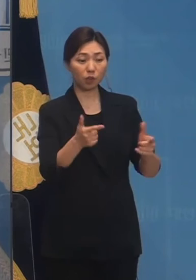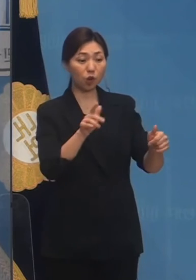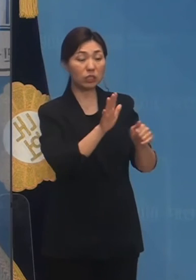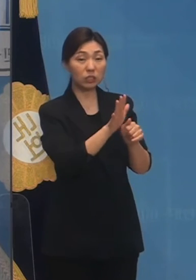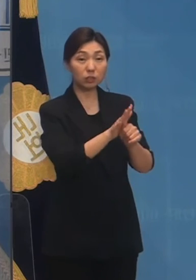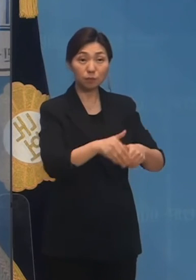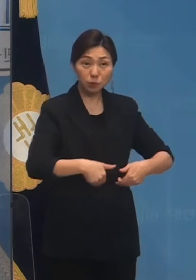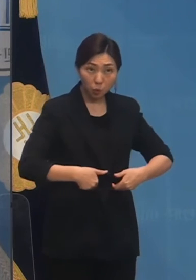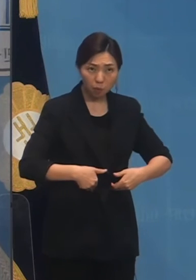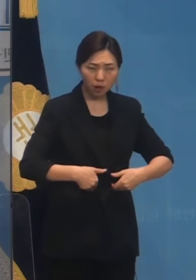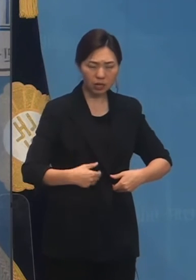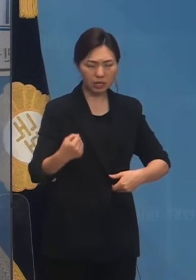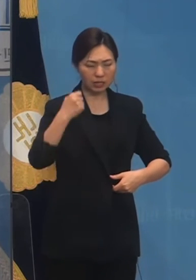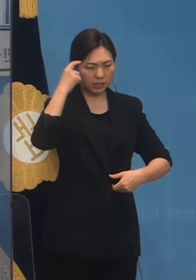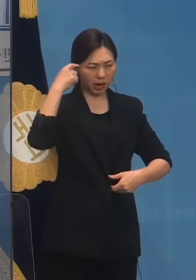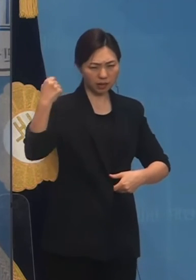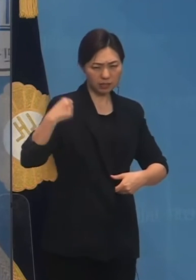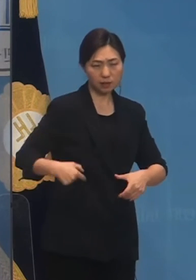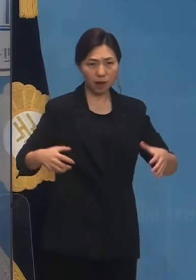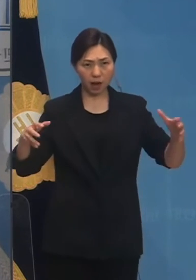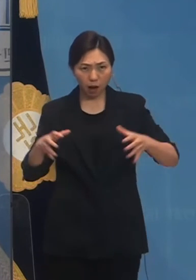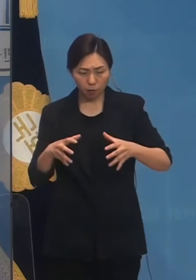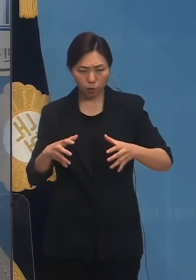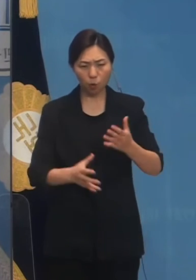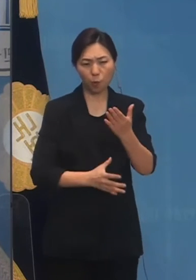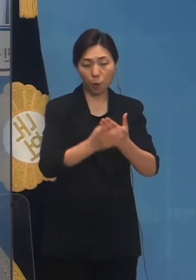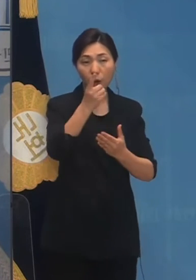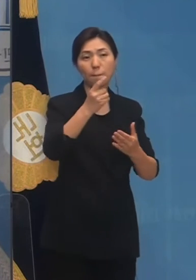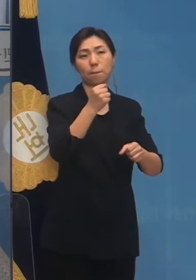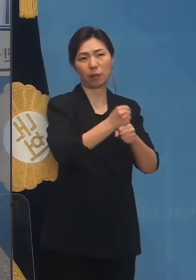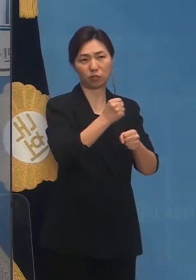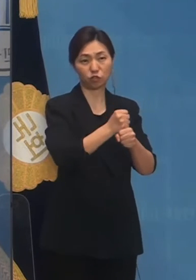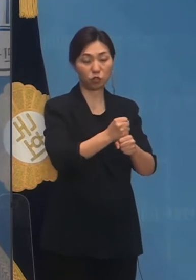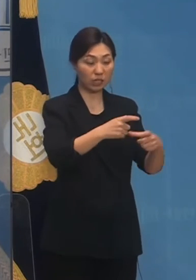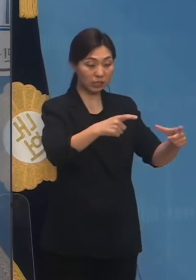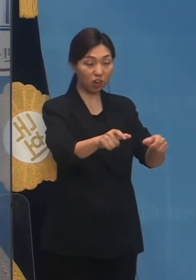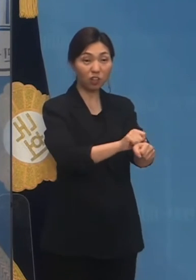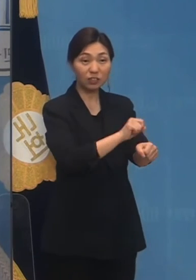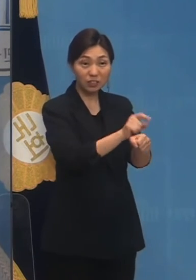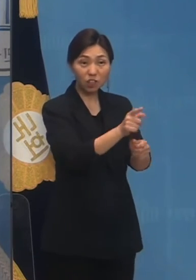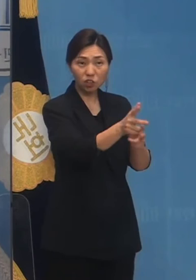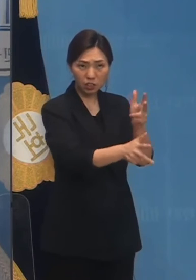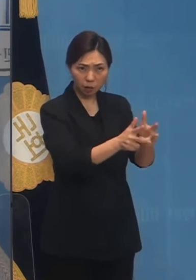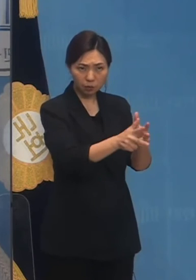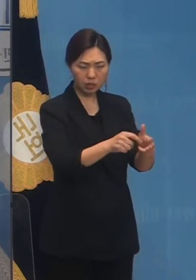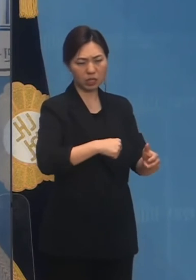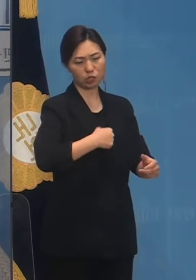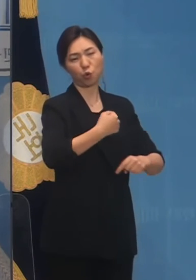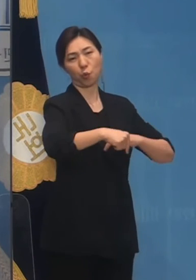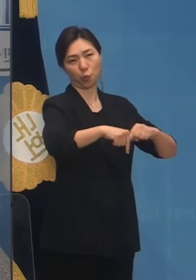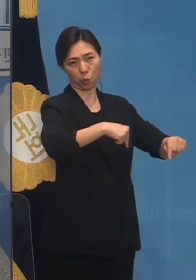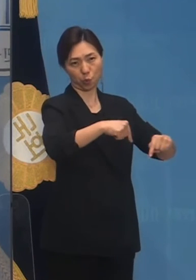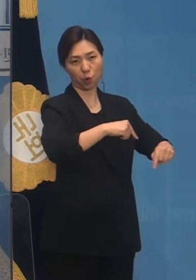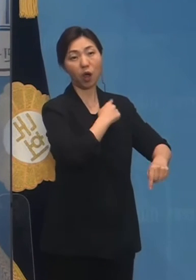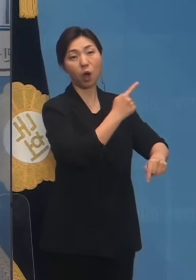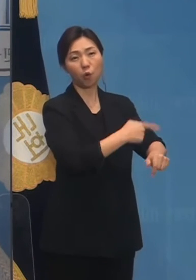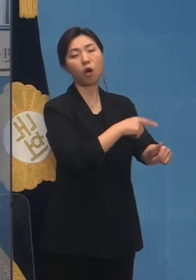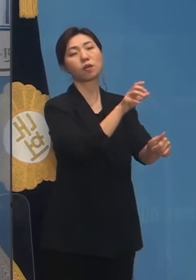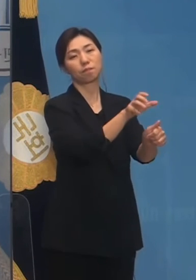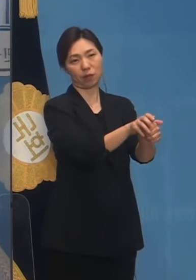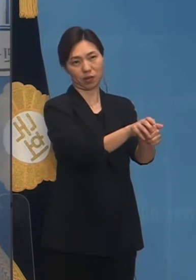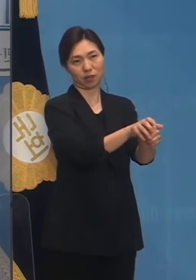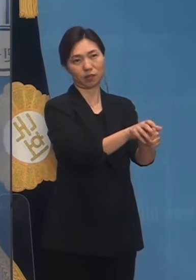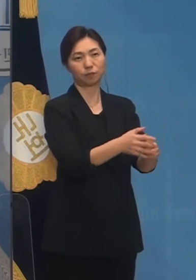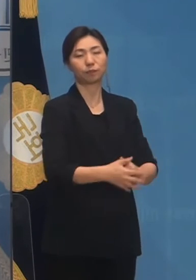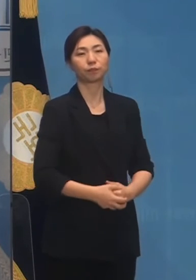사업은 연대 정신으로 통합 추진하고 각 지역 특유의 전환 사업은 자율과 자치 원칙으로 성심껏 지원하겠습니다.